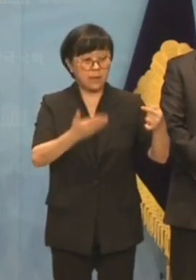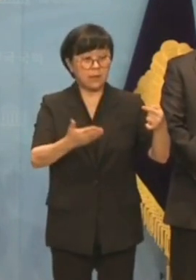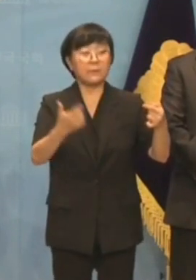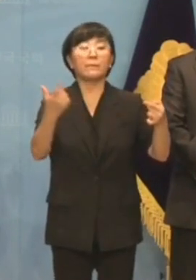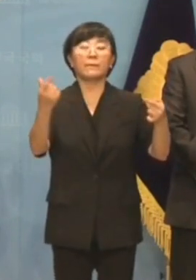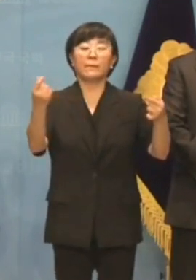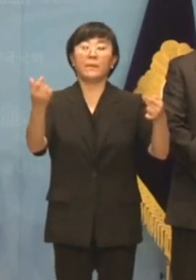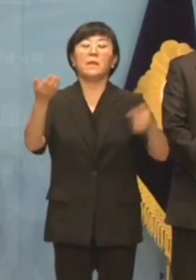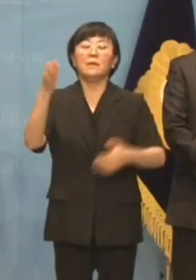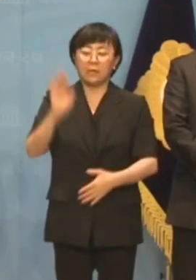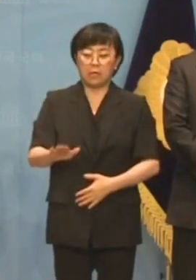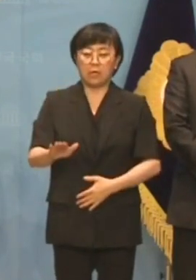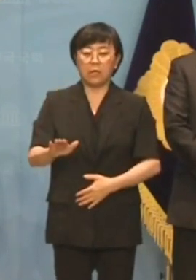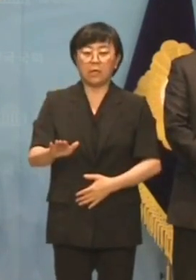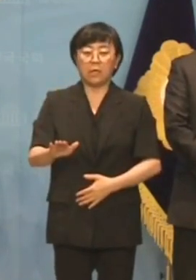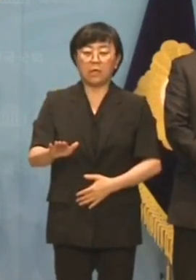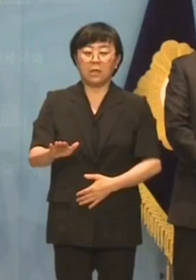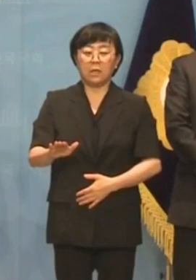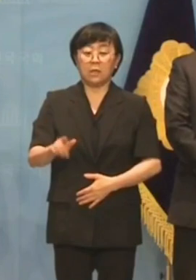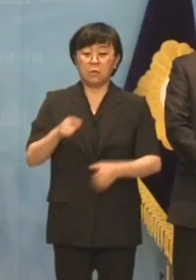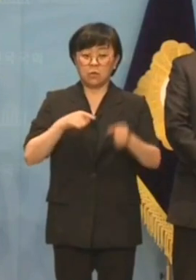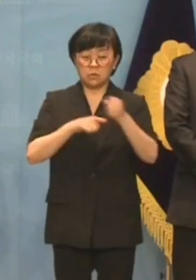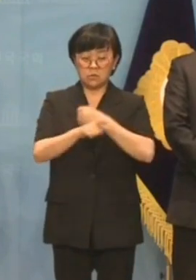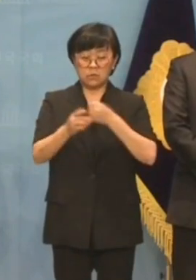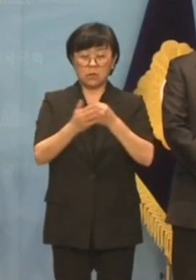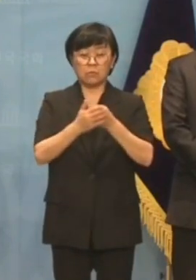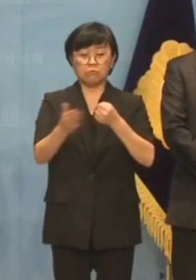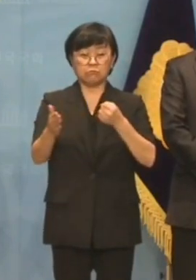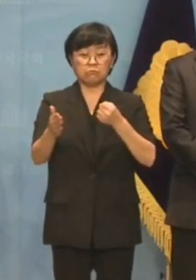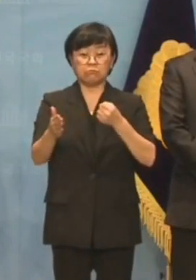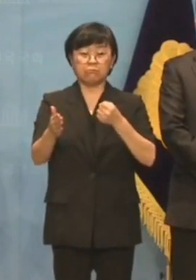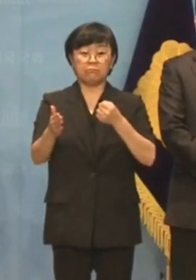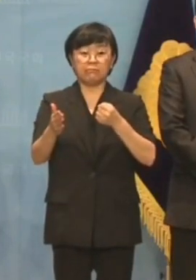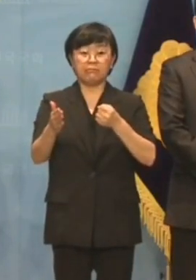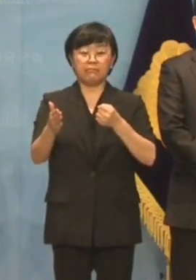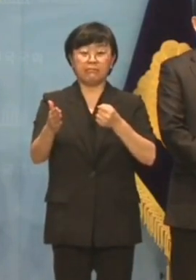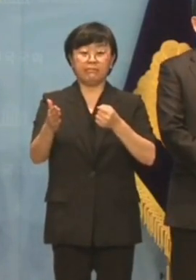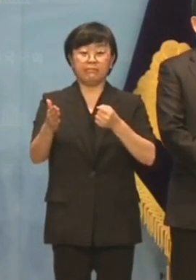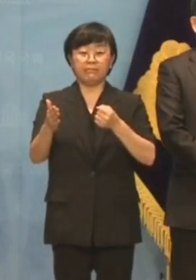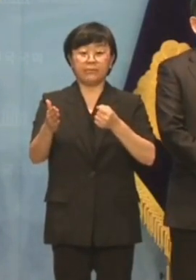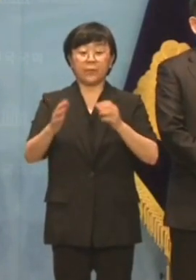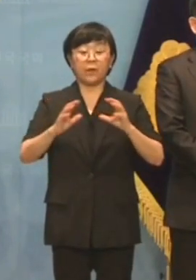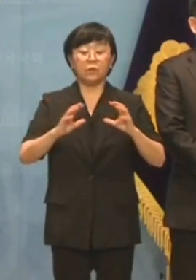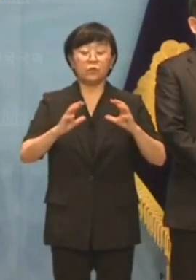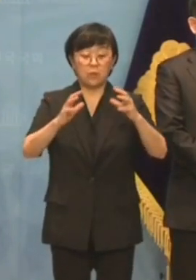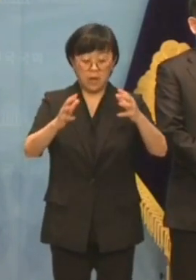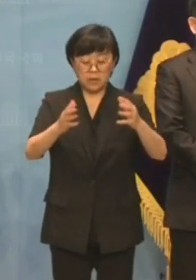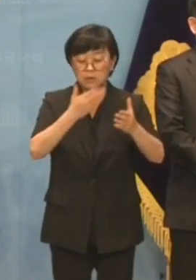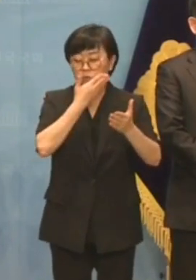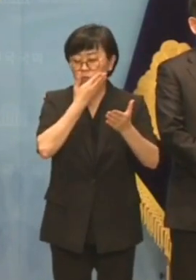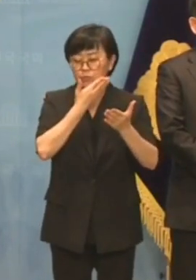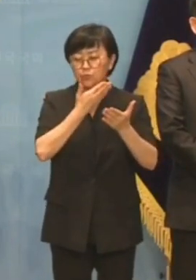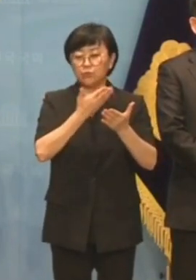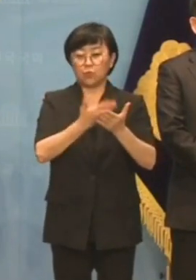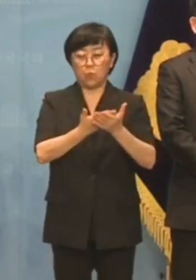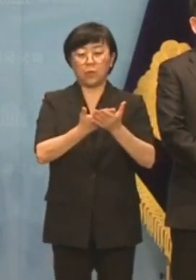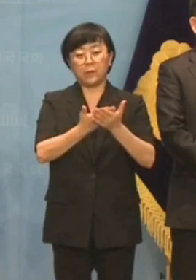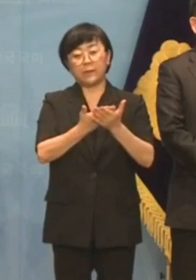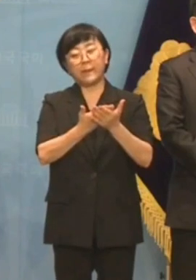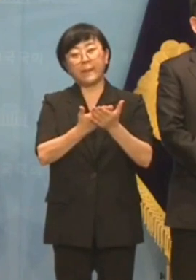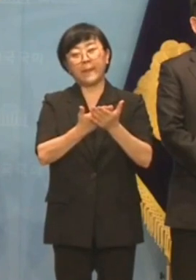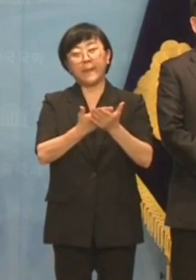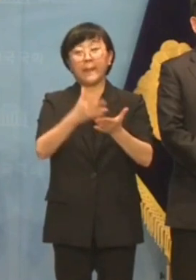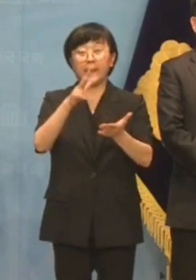것입니다. 그러나 그러한 이유로 이렇게 국가의 중요한